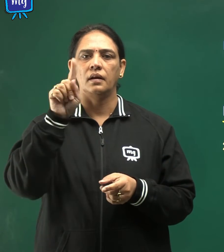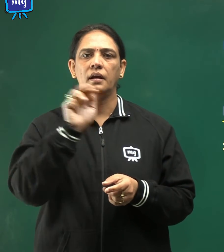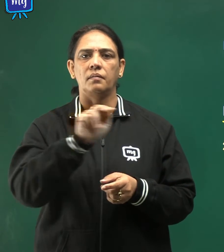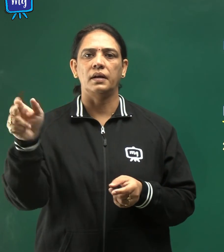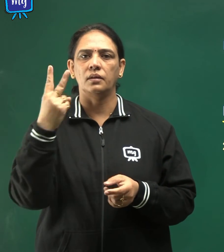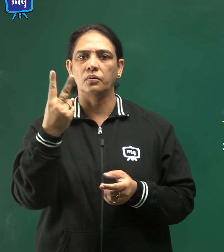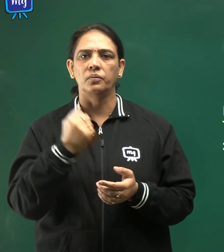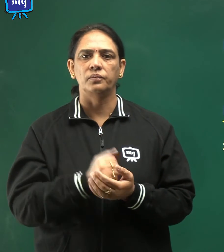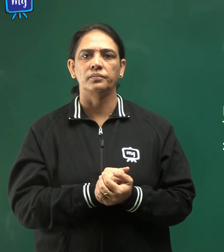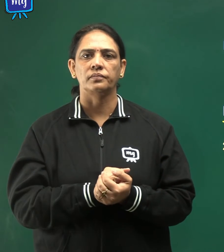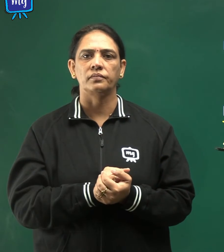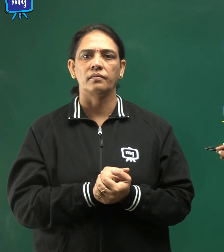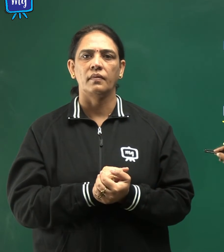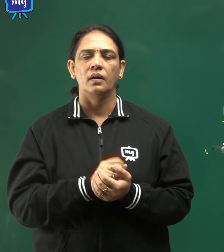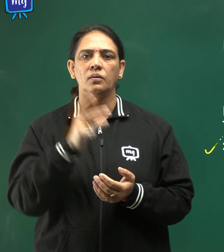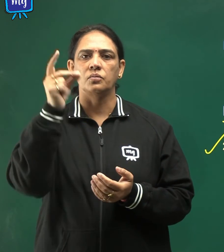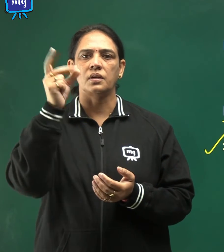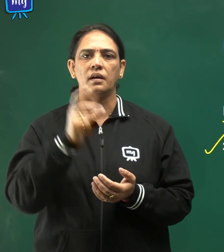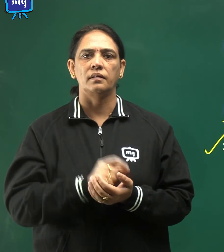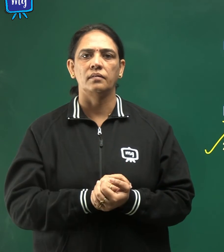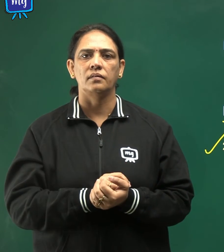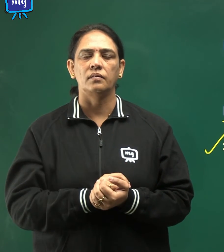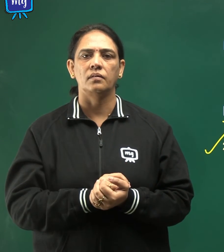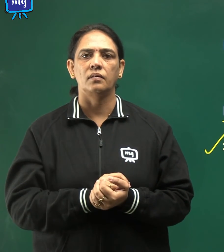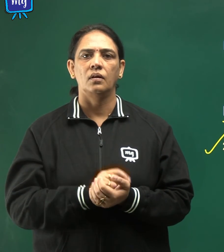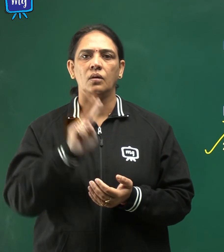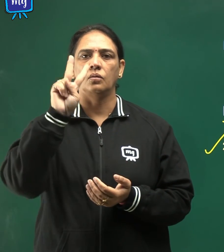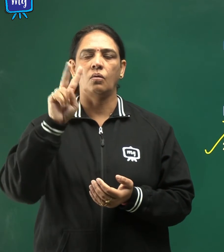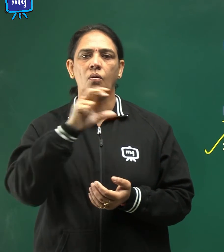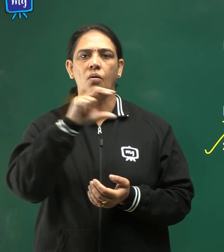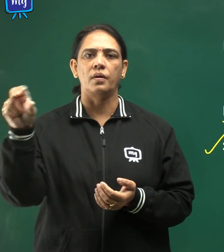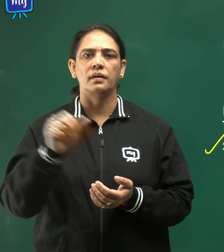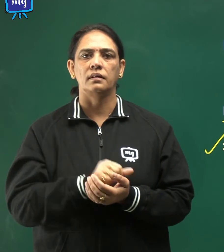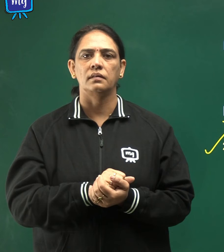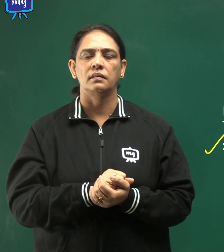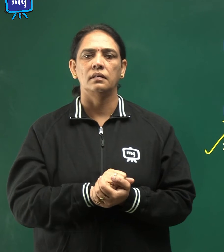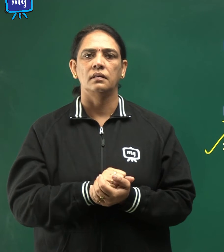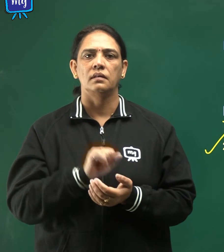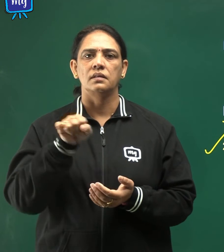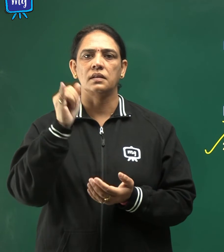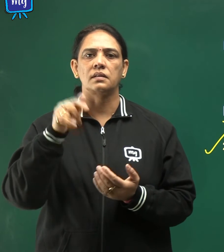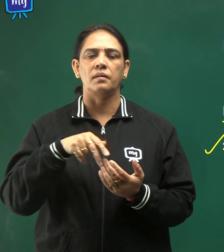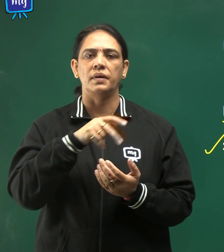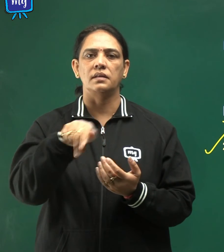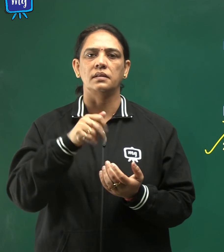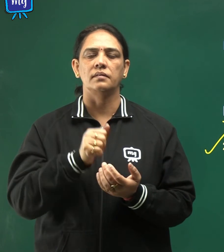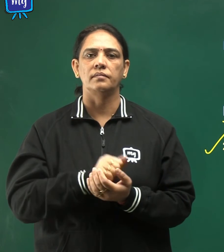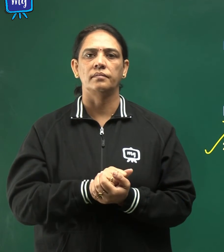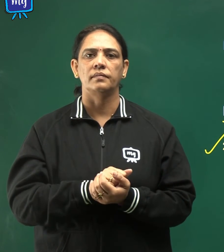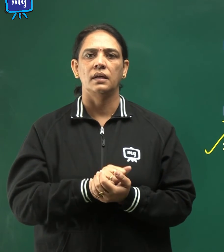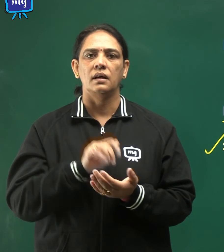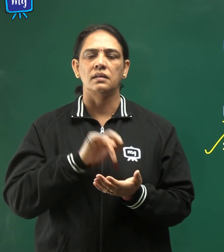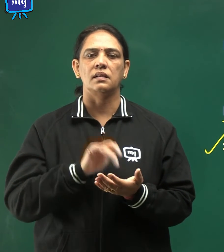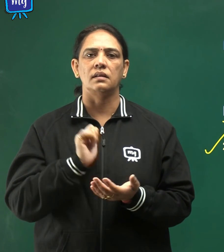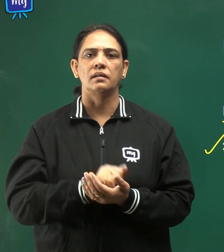1/2। दूसरा, 2 और 6 के बीच